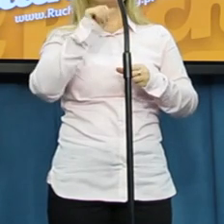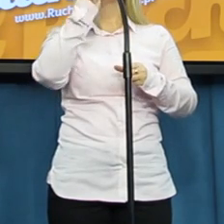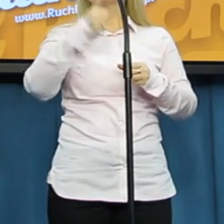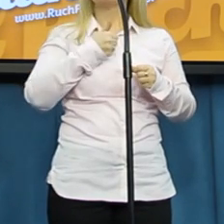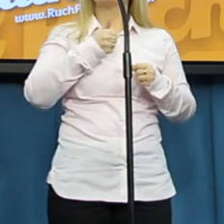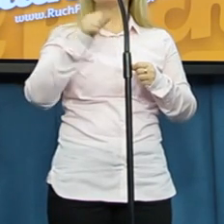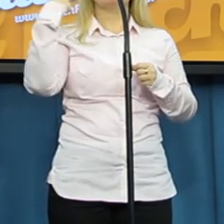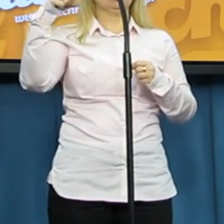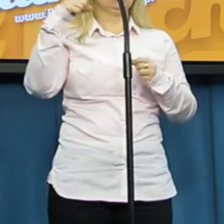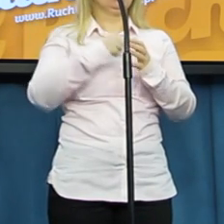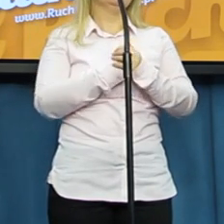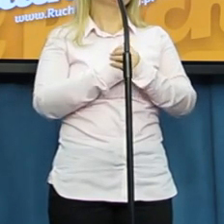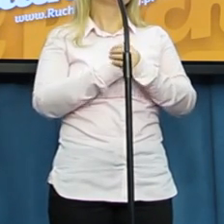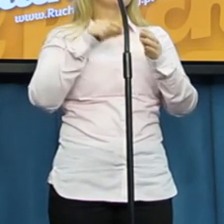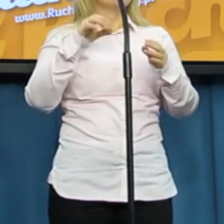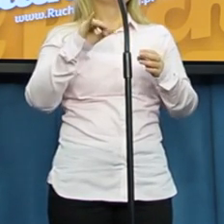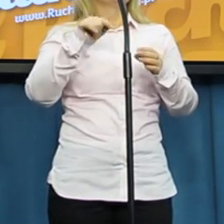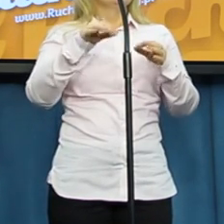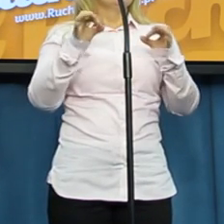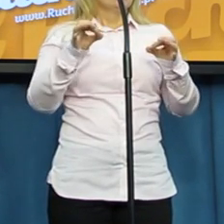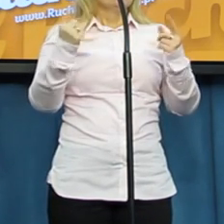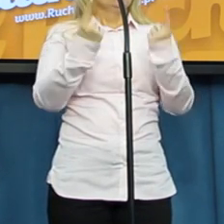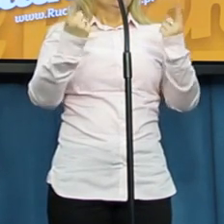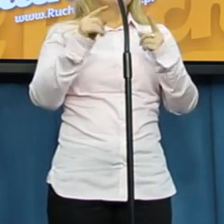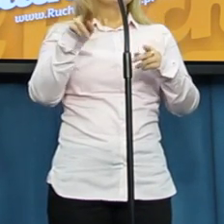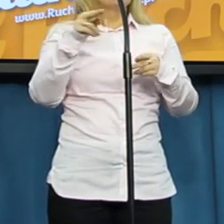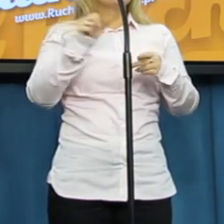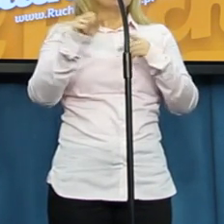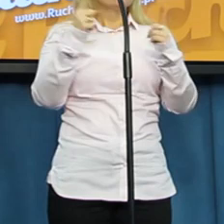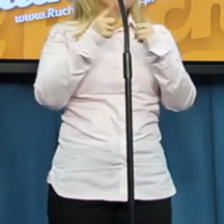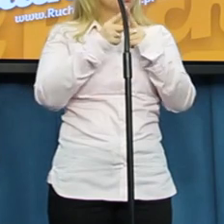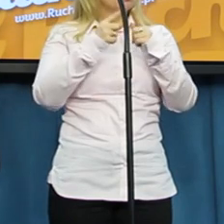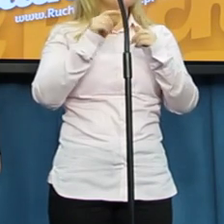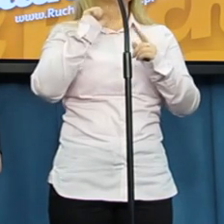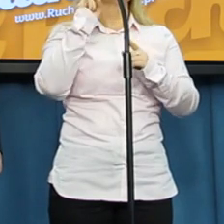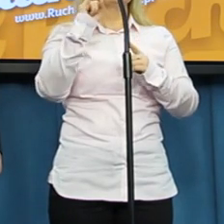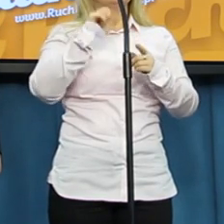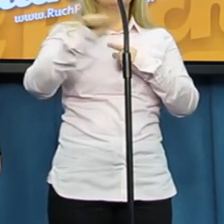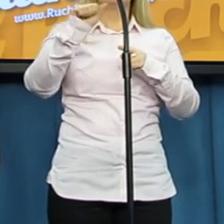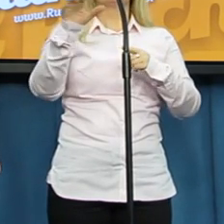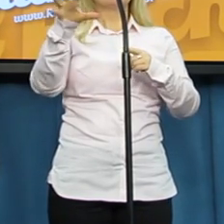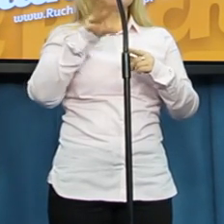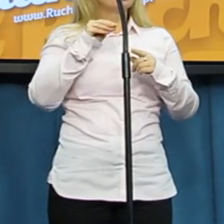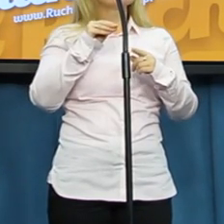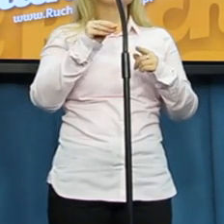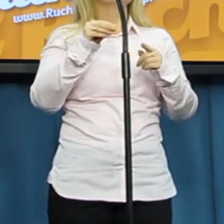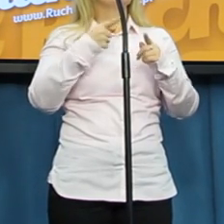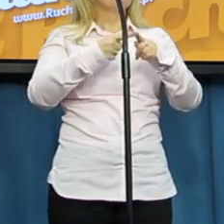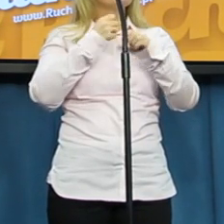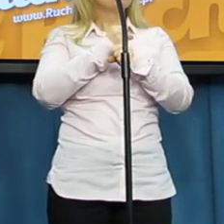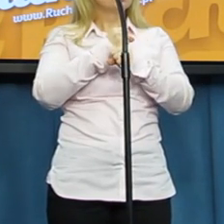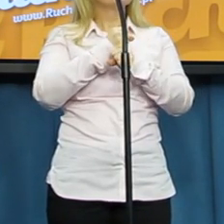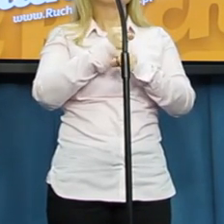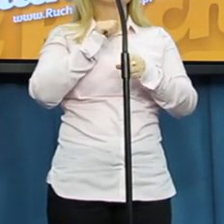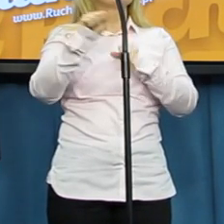socjalistami. Tym bardziej, że sytuacja, w której dochodzi do tego naszego spotkania i rozpoczyna się ta współpraca, jest bardzo wyjątkowa. Europa jest